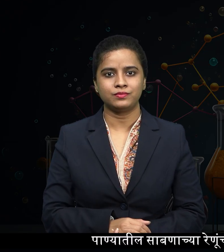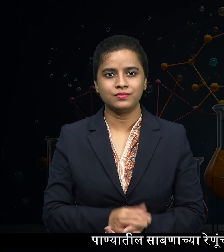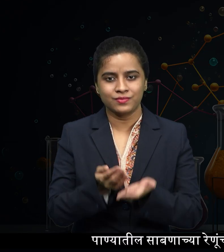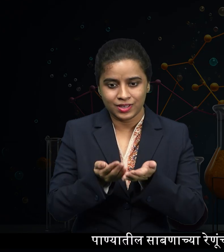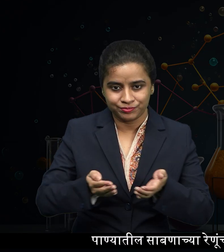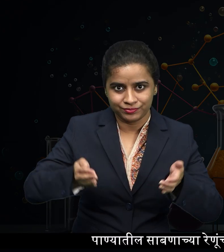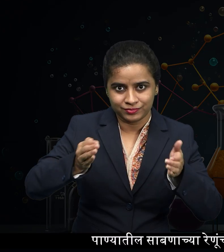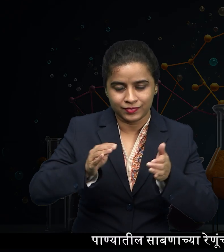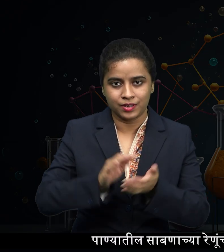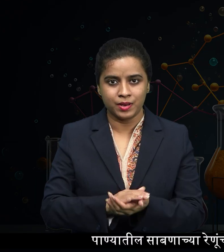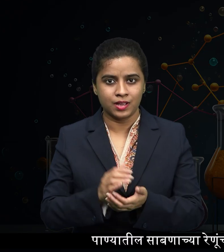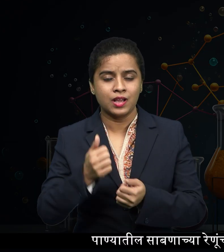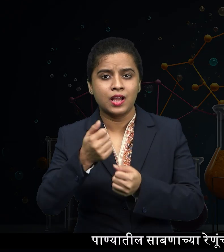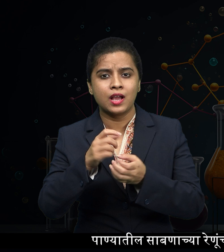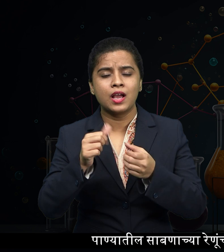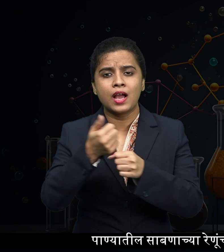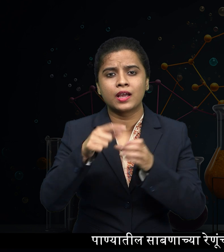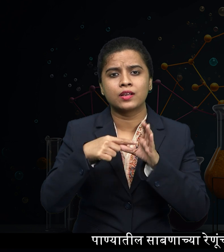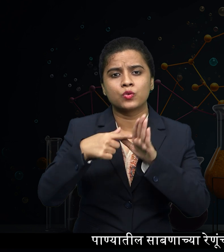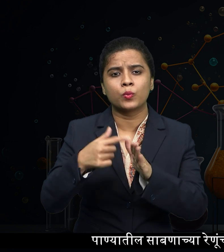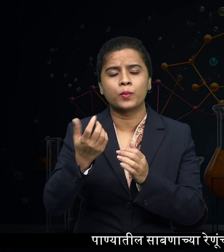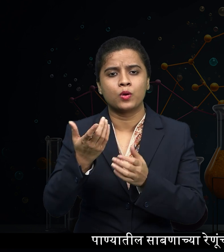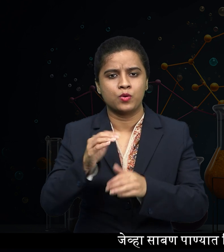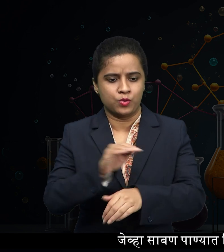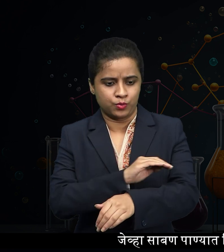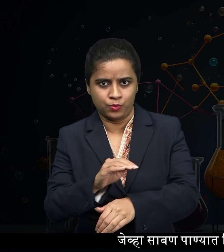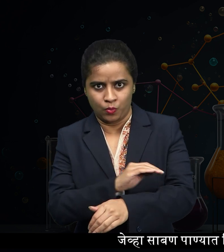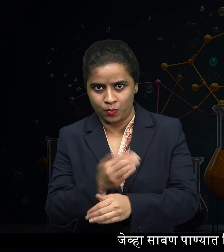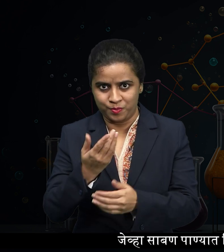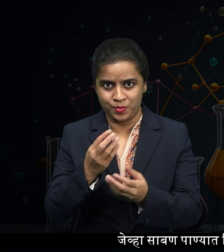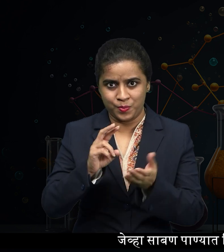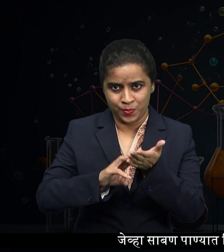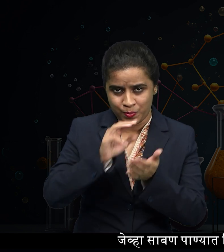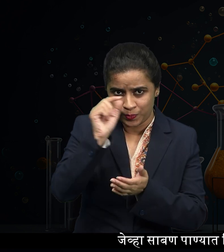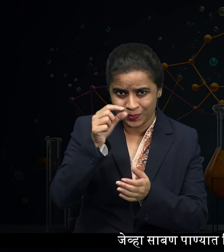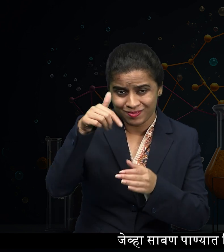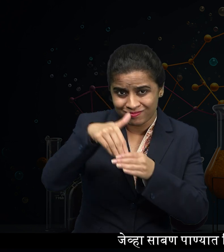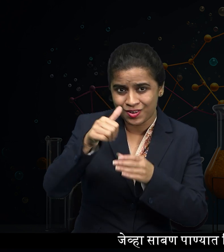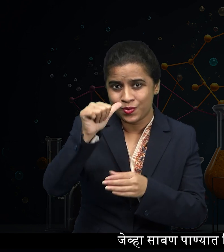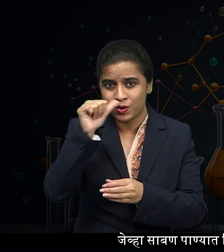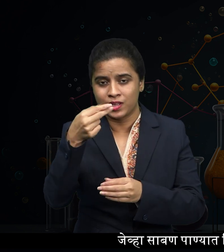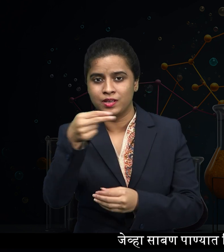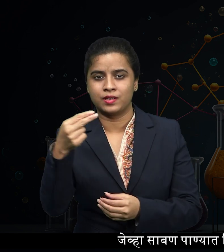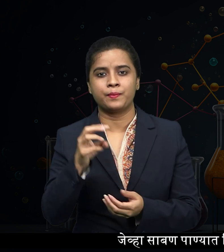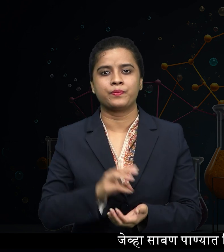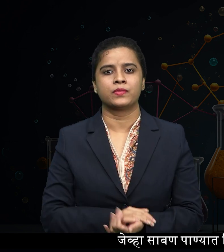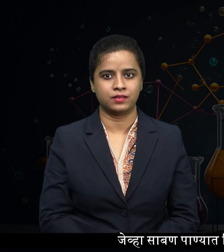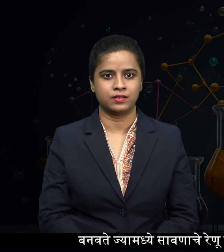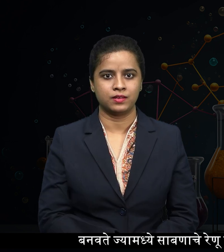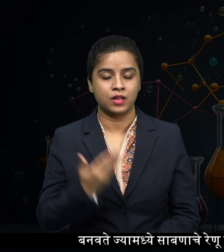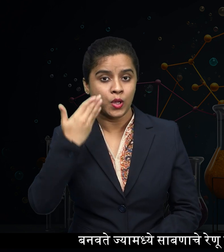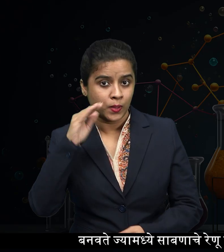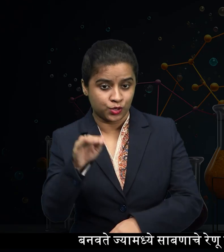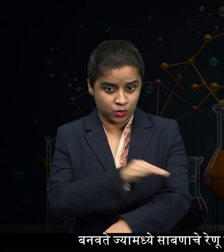पाण्यातील साबणाच्या रेणूंच्या गोलाकार समुच्चयाला मायसेल म्हणतात. जेव्हा साबण पाण्यात विरघळतो तेव्हा ते कोलाइड